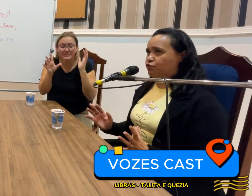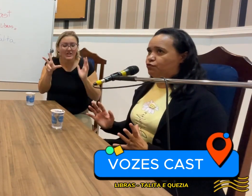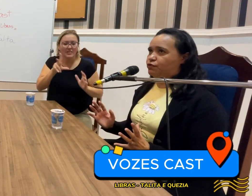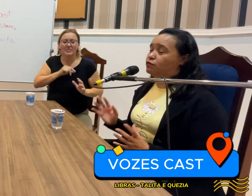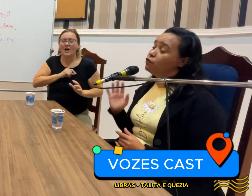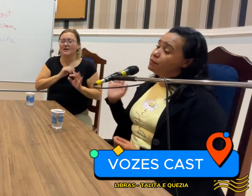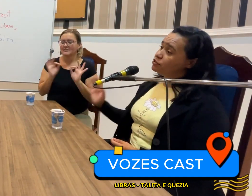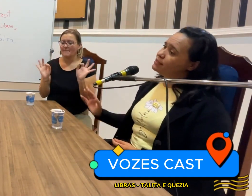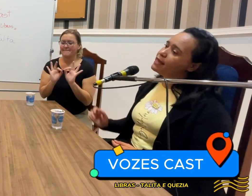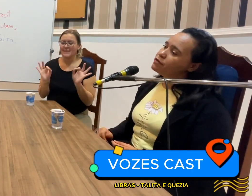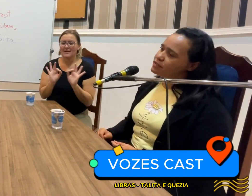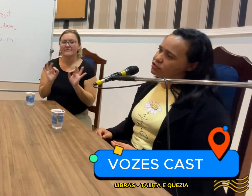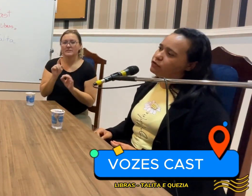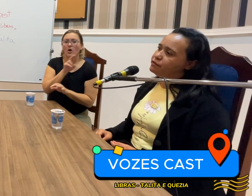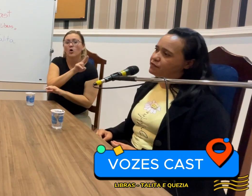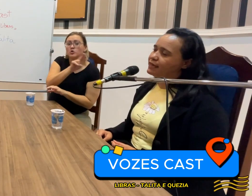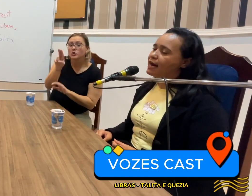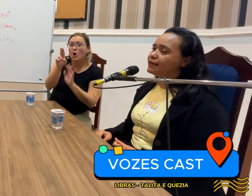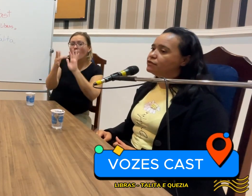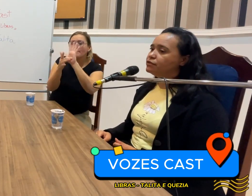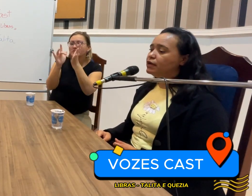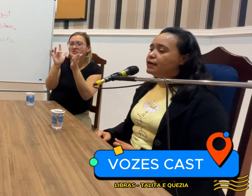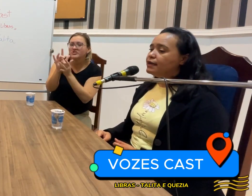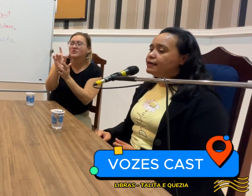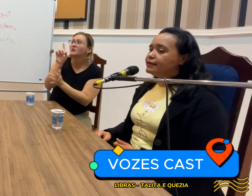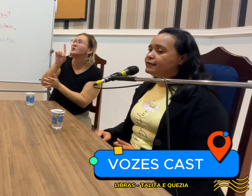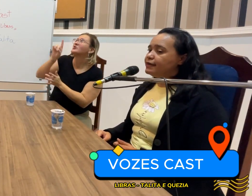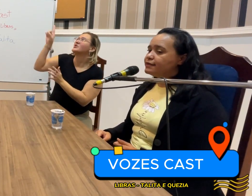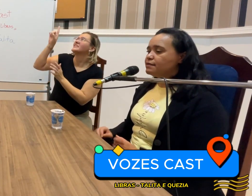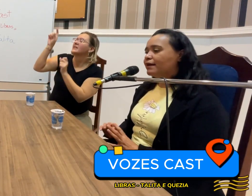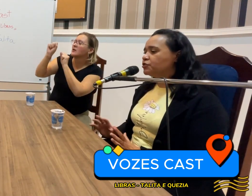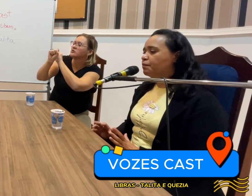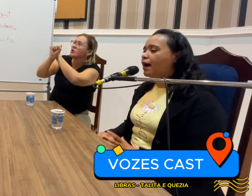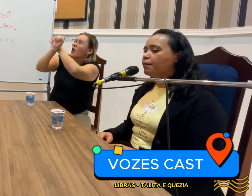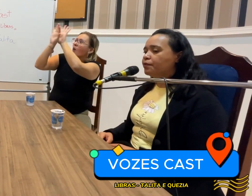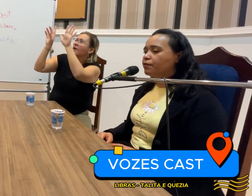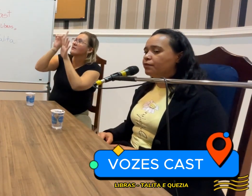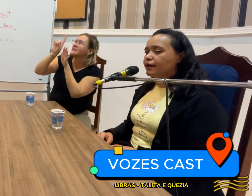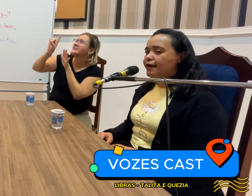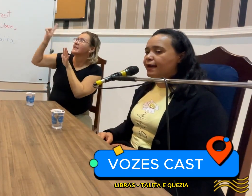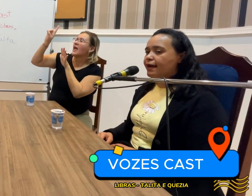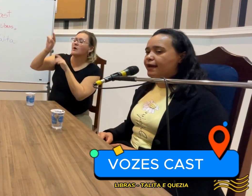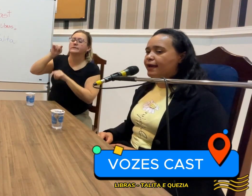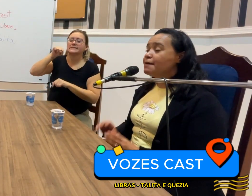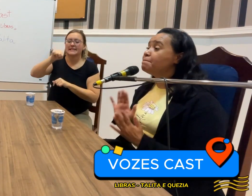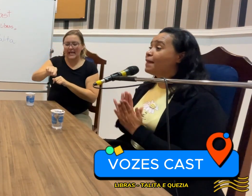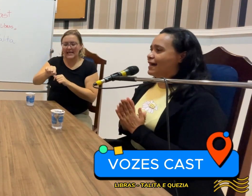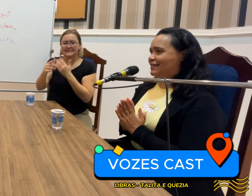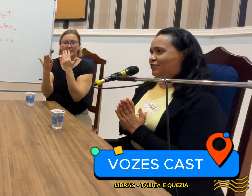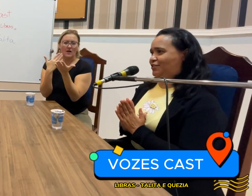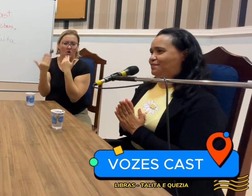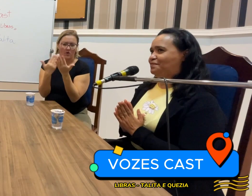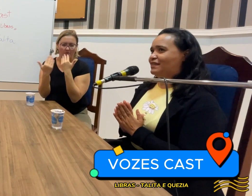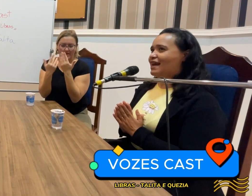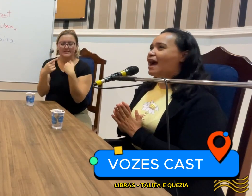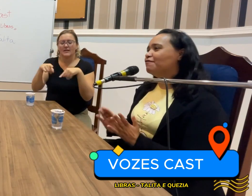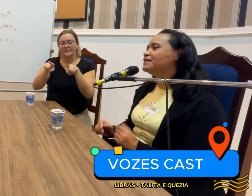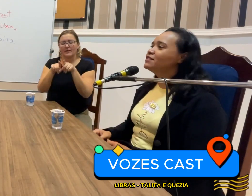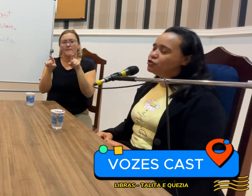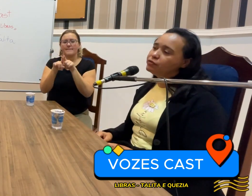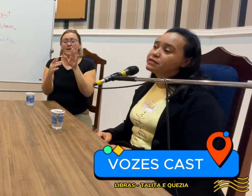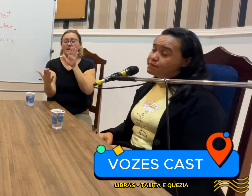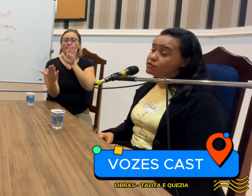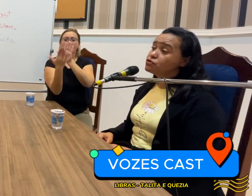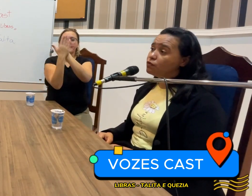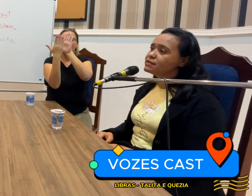de tudo, que o nome de Deus seja glorificado. E que esse bate-papo impacte a